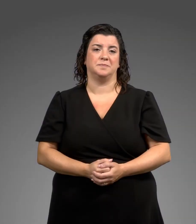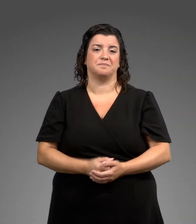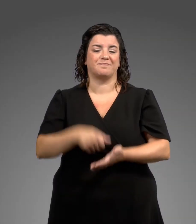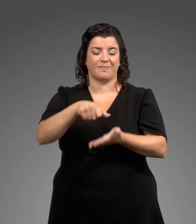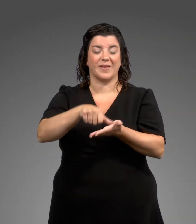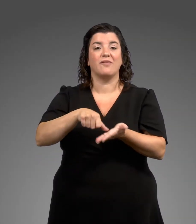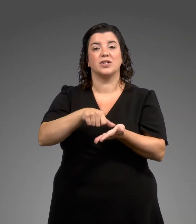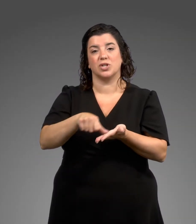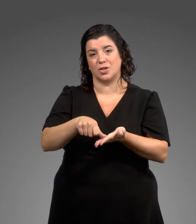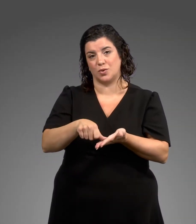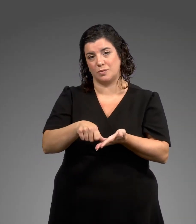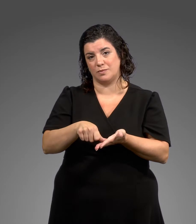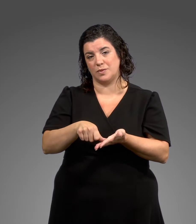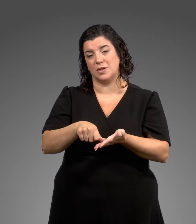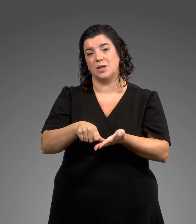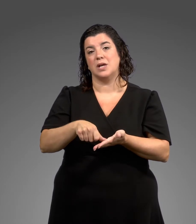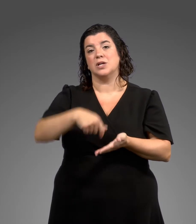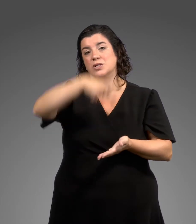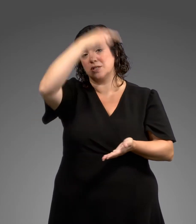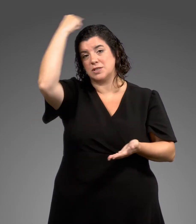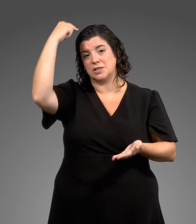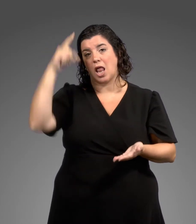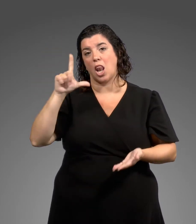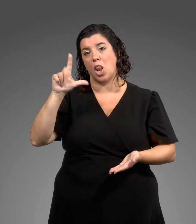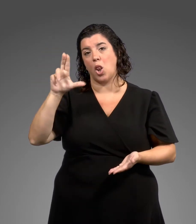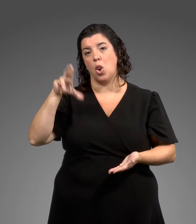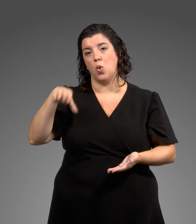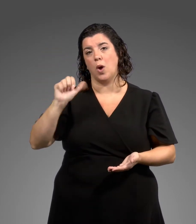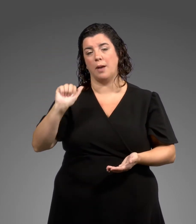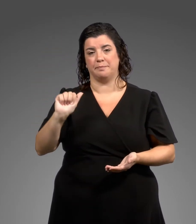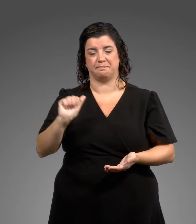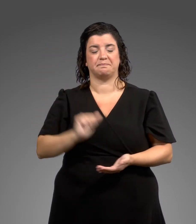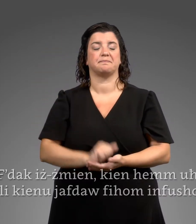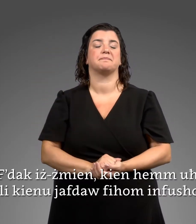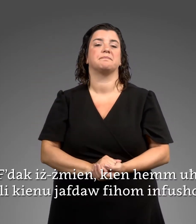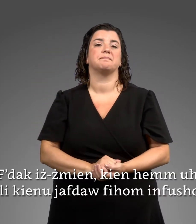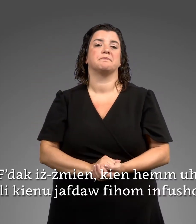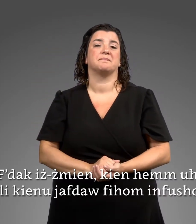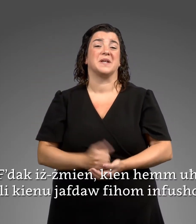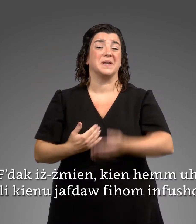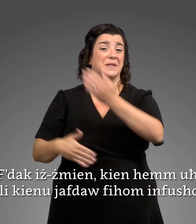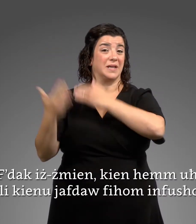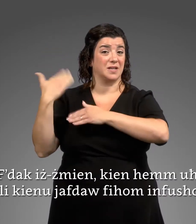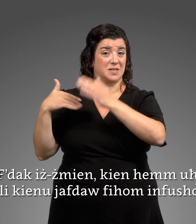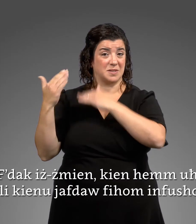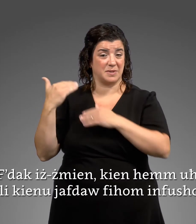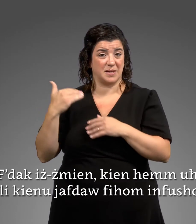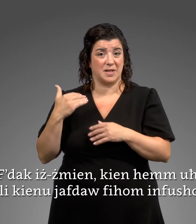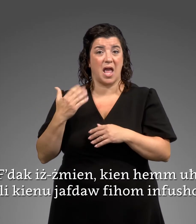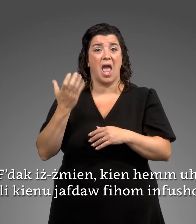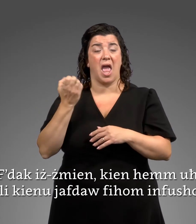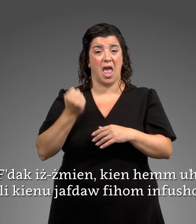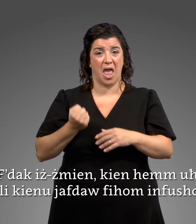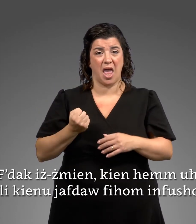Evangelju Għarjem l-Evangelju S-kont san l-luqa Fdaħki z-zmien Kinam